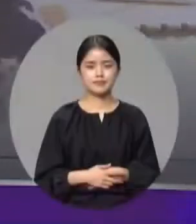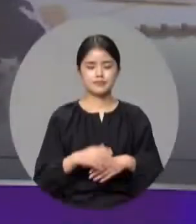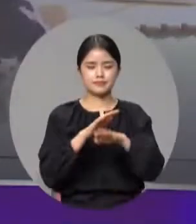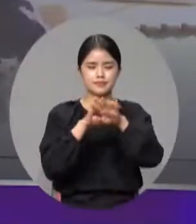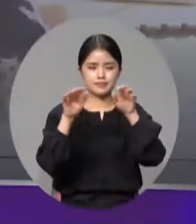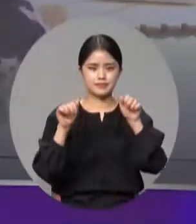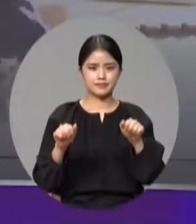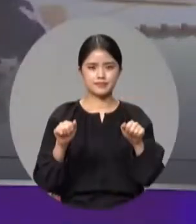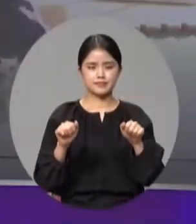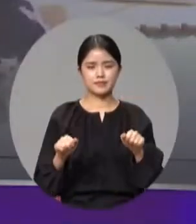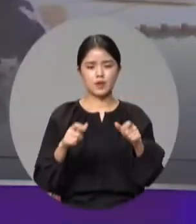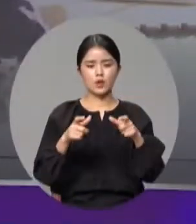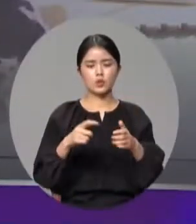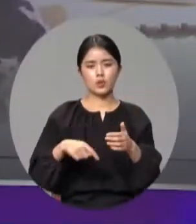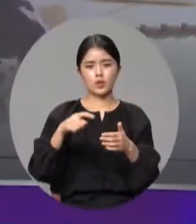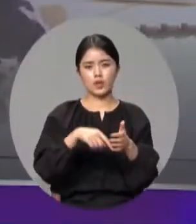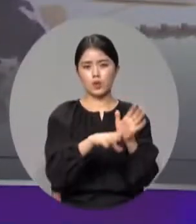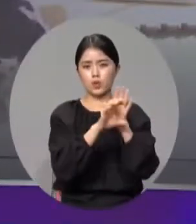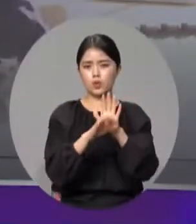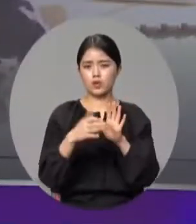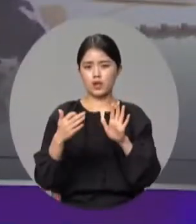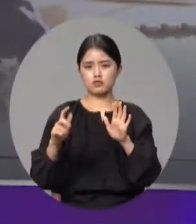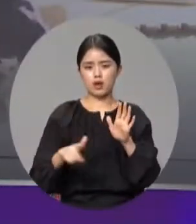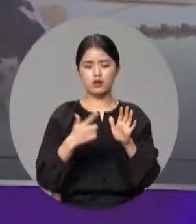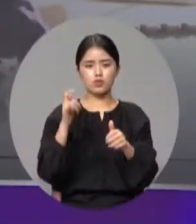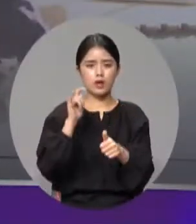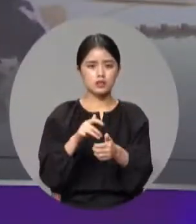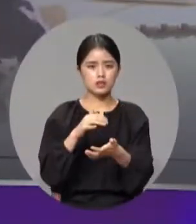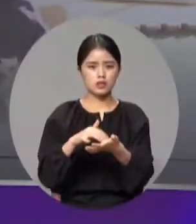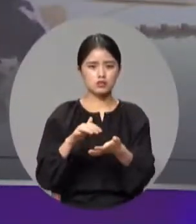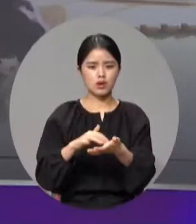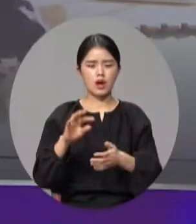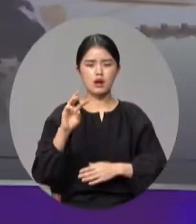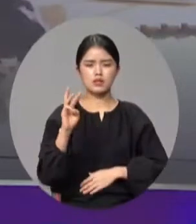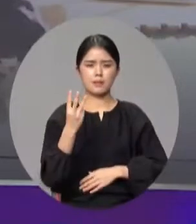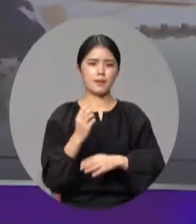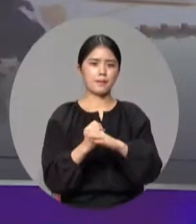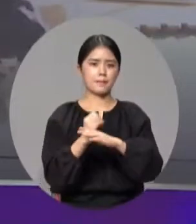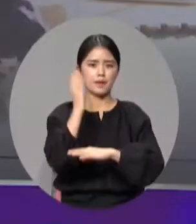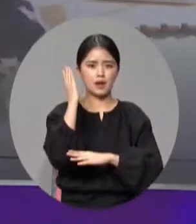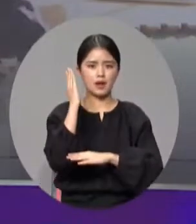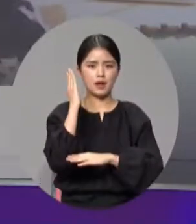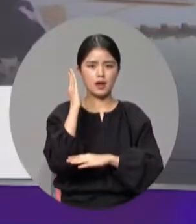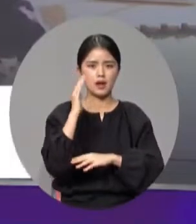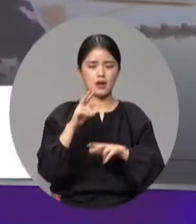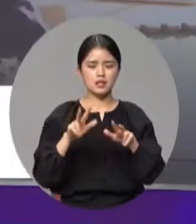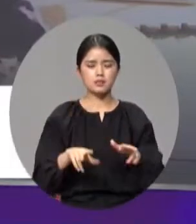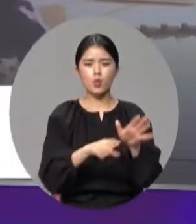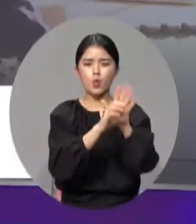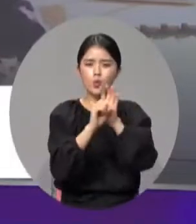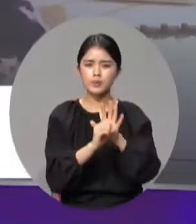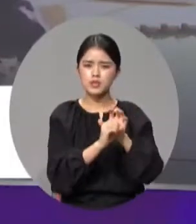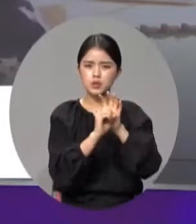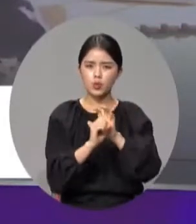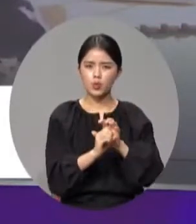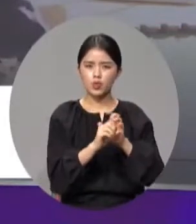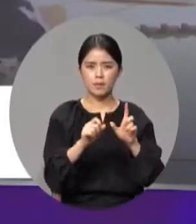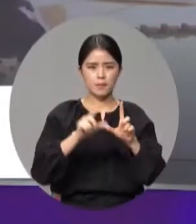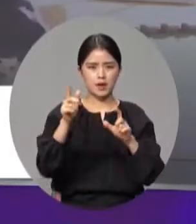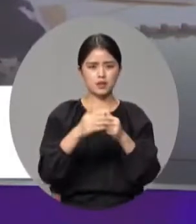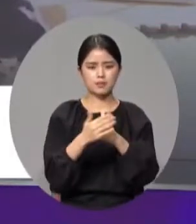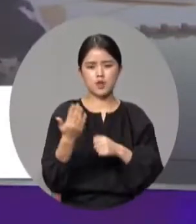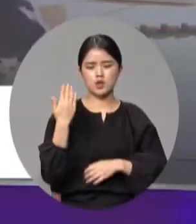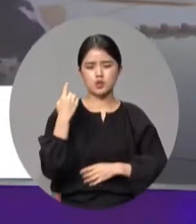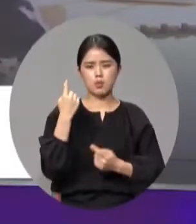여러분 안녕하십니까? 도내 코로나19 하루 확진자 수가 300명을 넘어섰습니다. 이 오미크론이 우세종이 되면서 이전보다